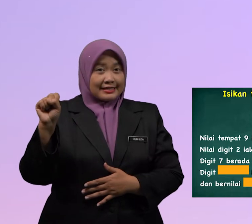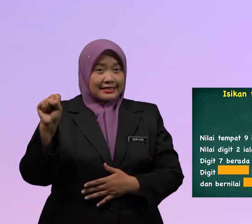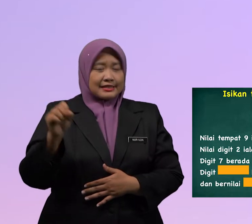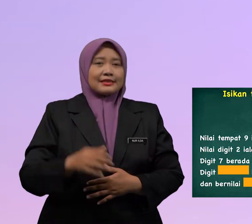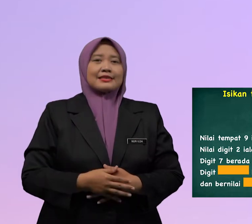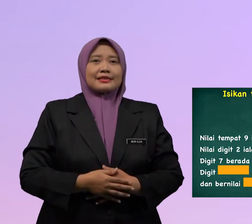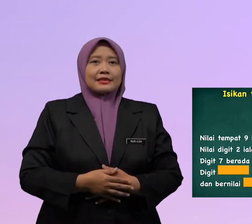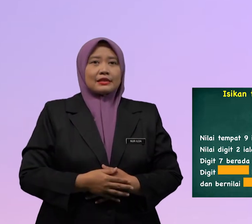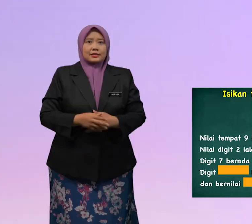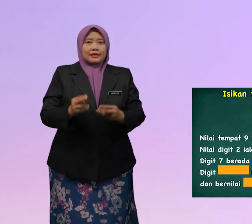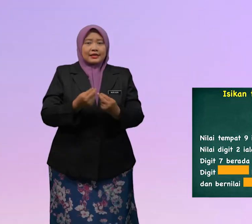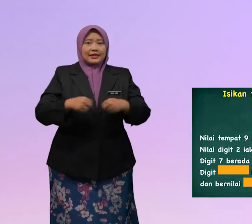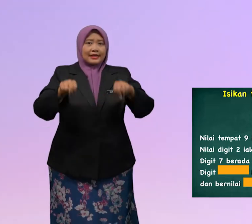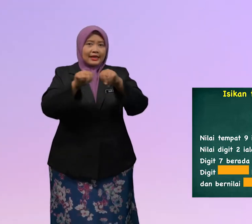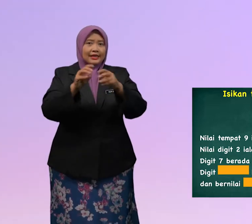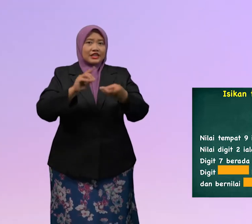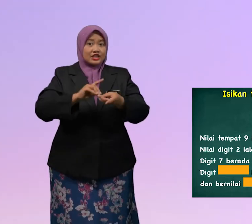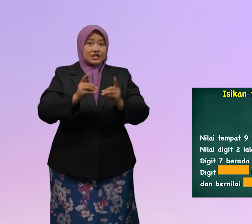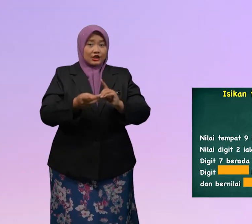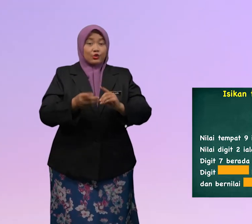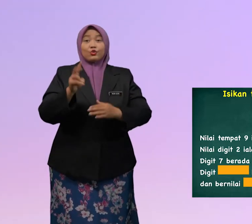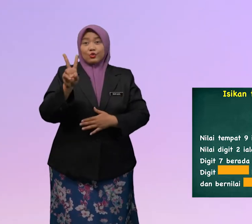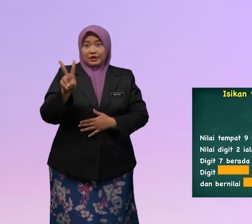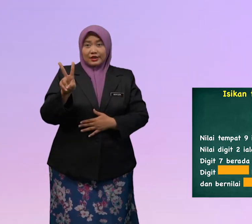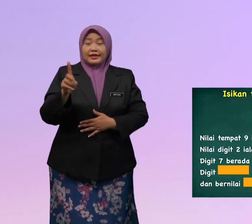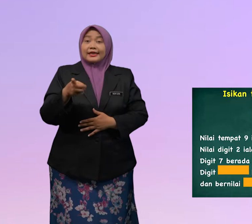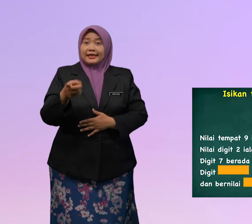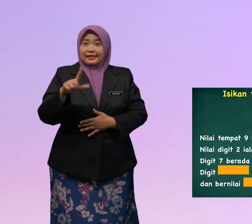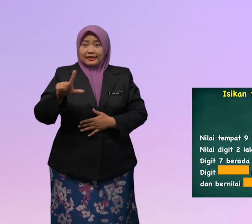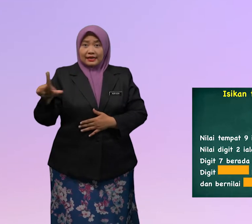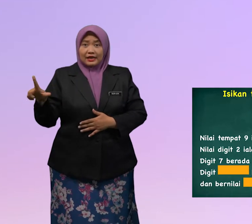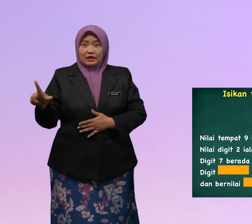RATUS. Nilai digit 2 ialah